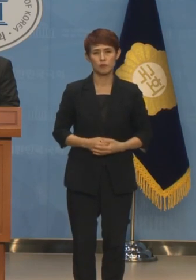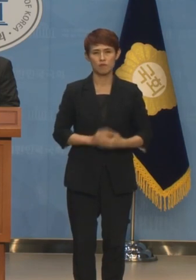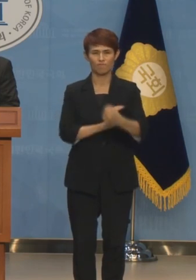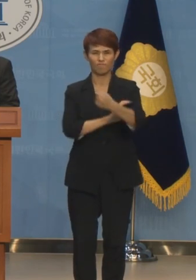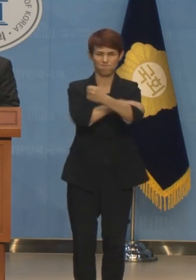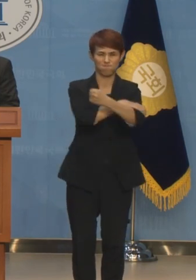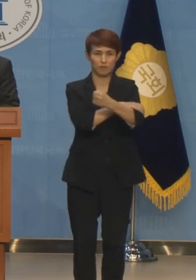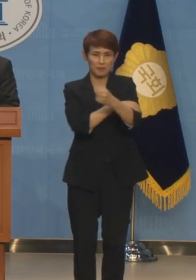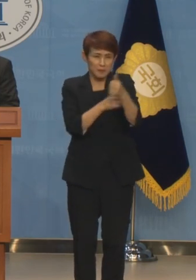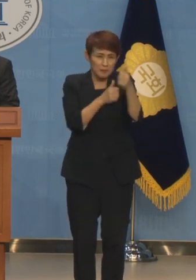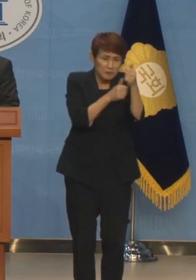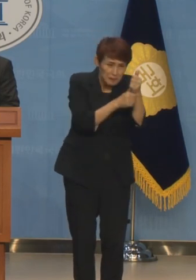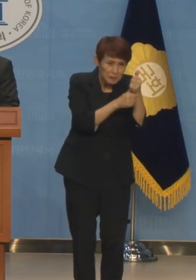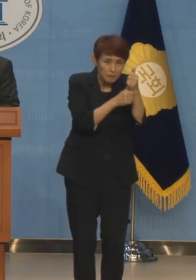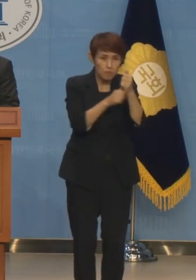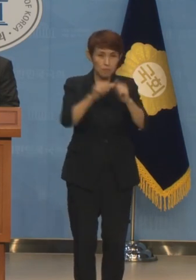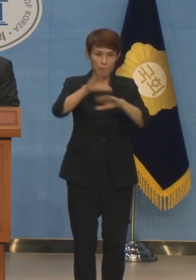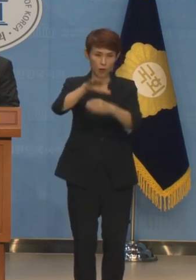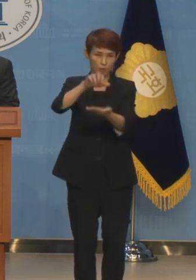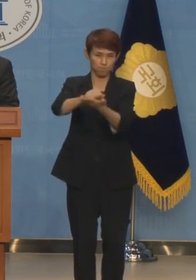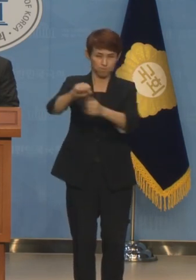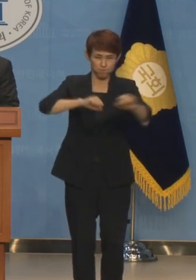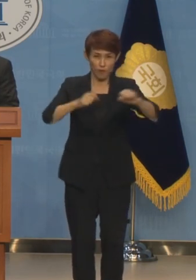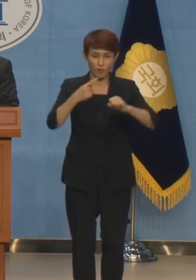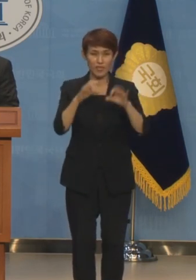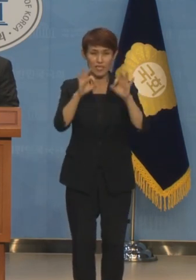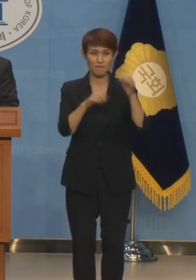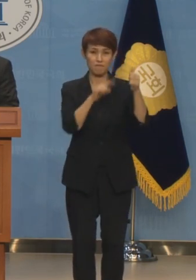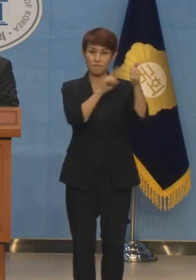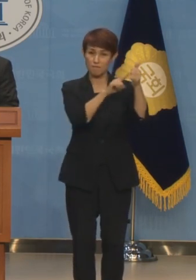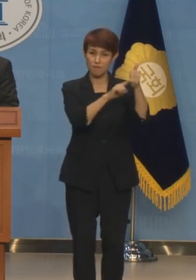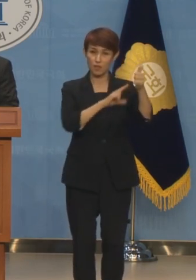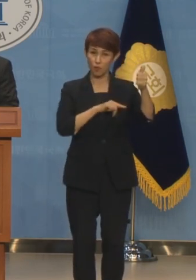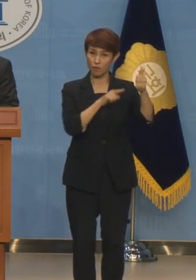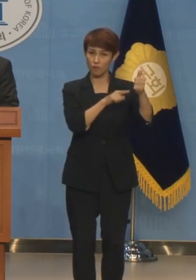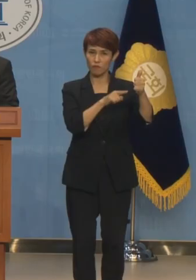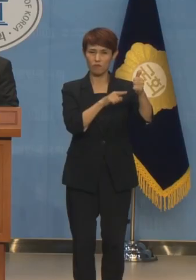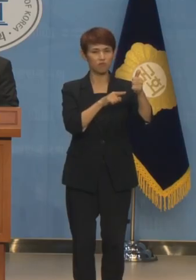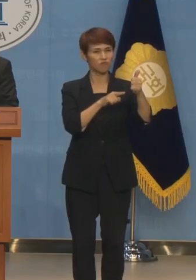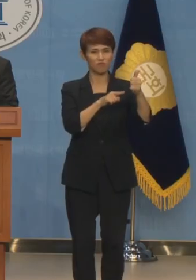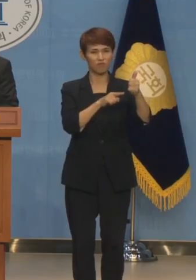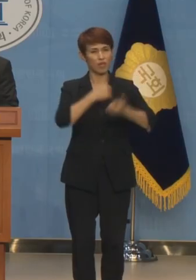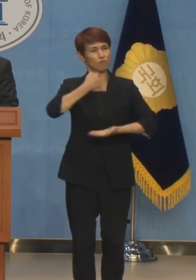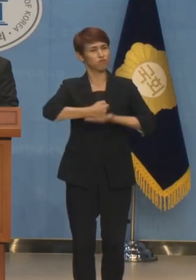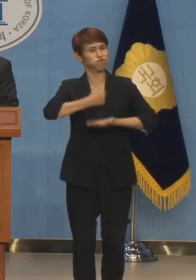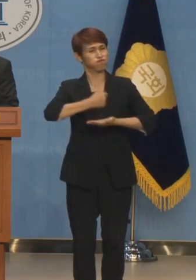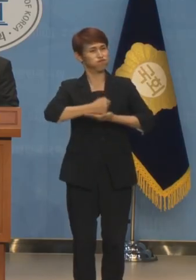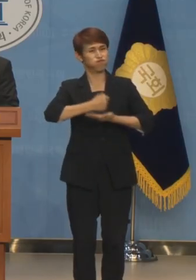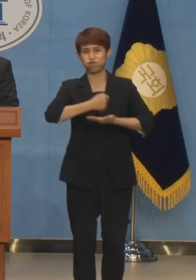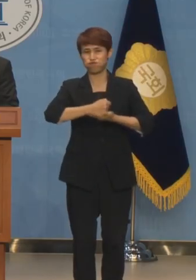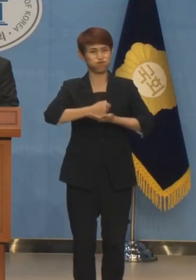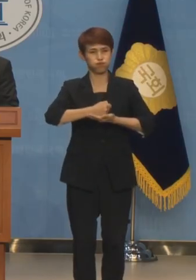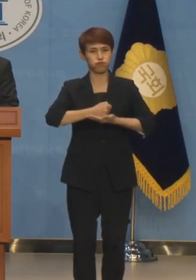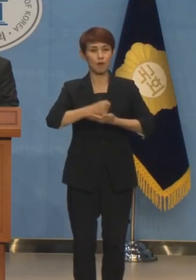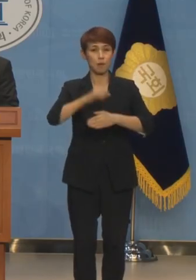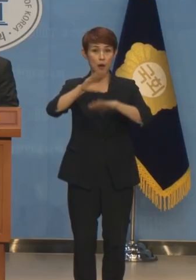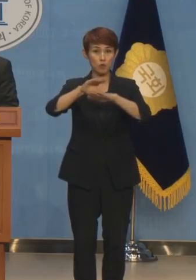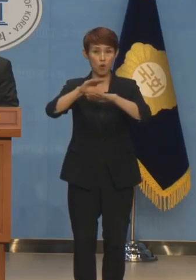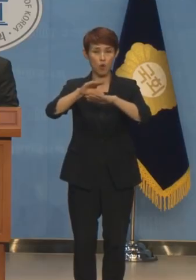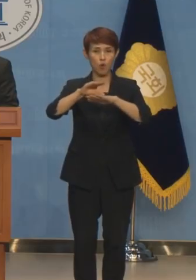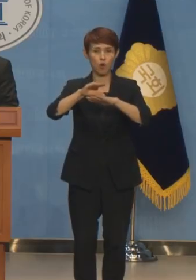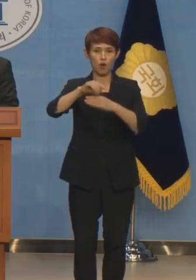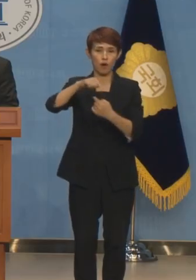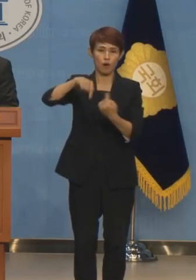권력의 빌부터 방송 장악에 앞장섰던 김장겸 의원이 아무리 궤변을 늘어놓아도 방송